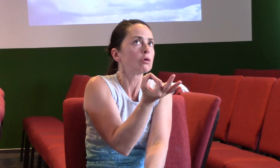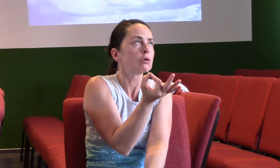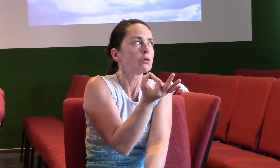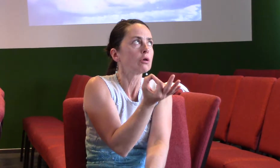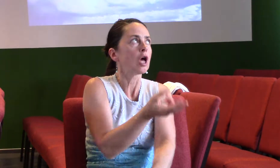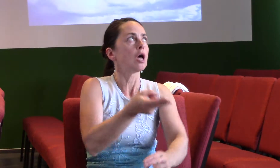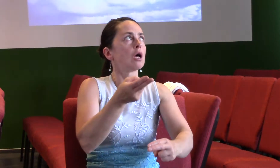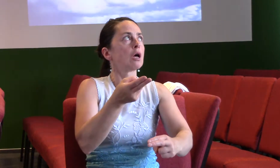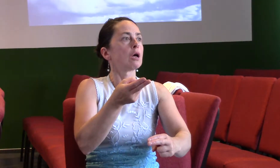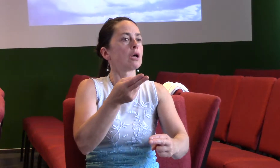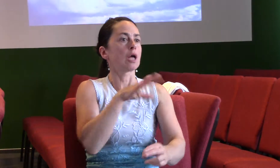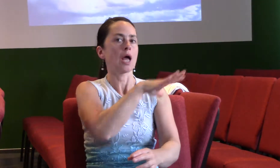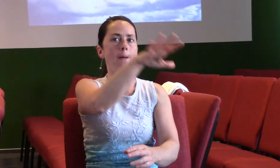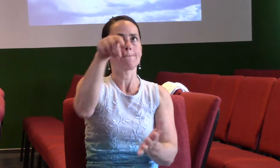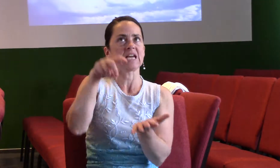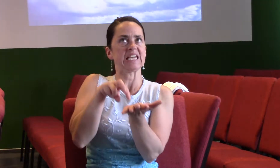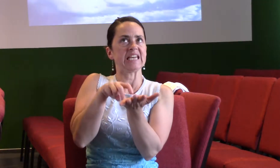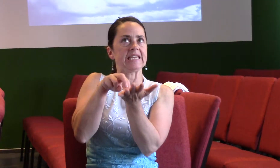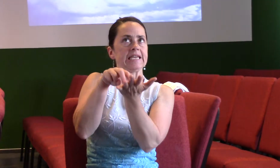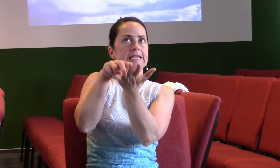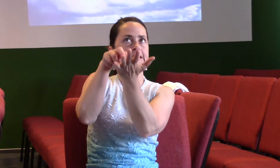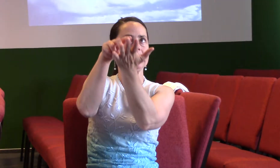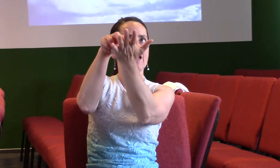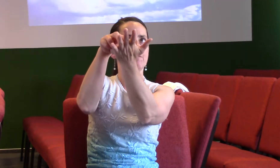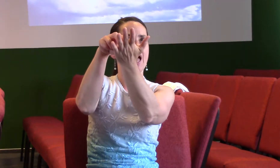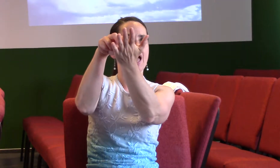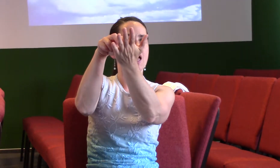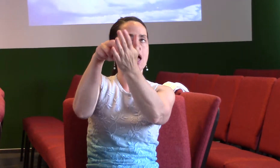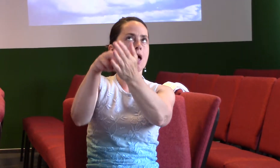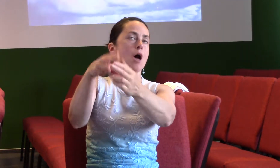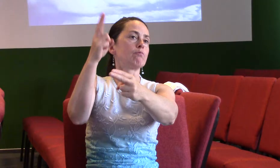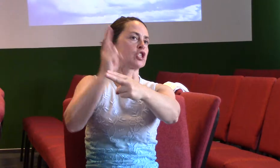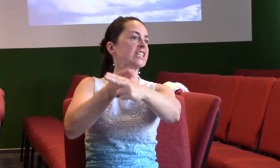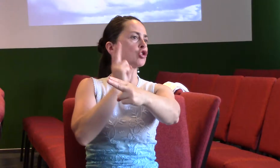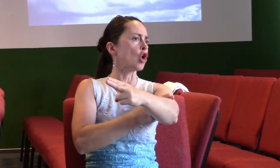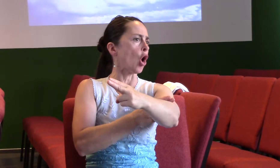Víte, velmi blízké nám je to, co jsem říkal.